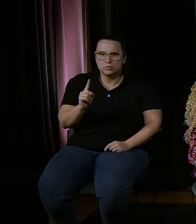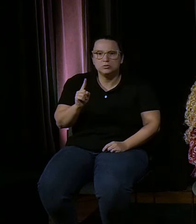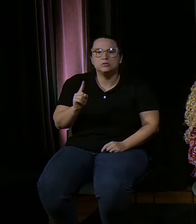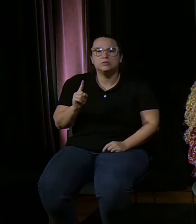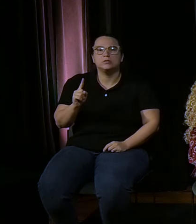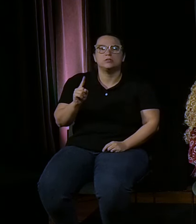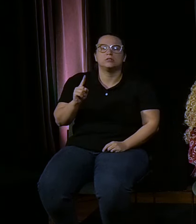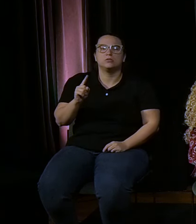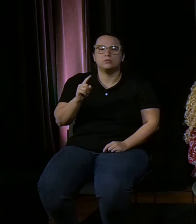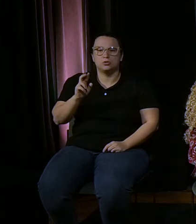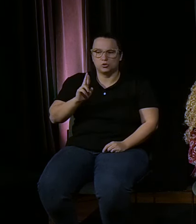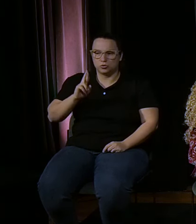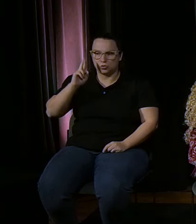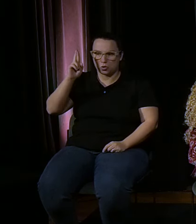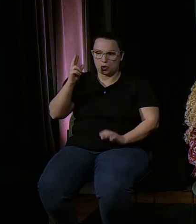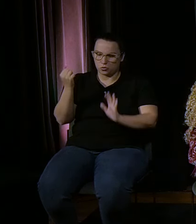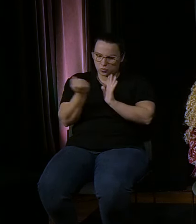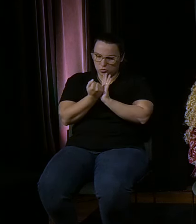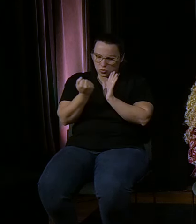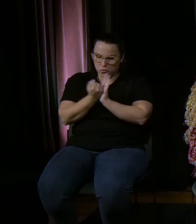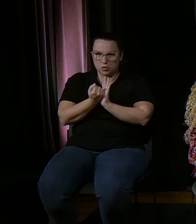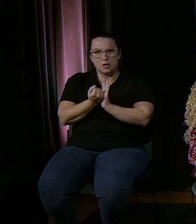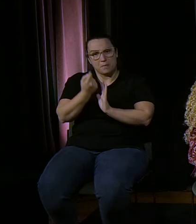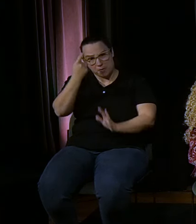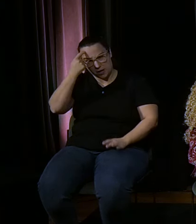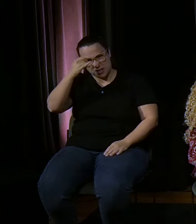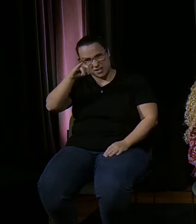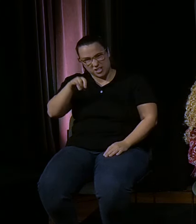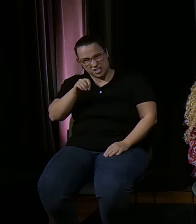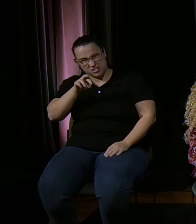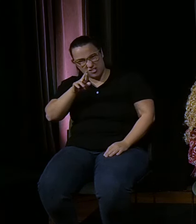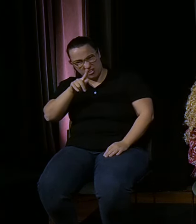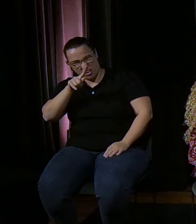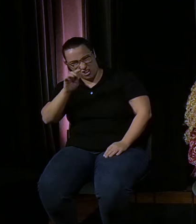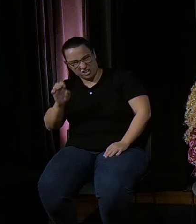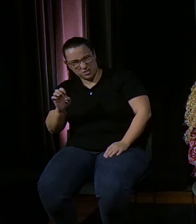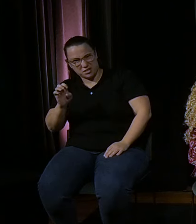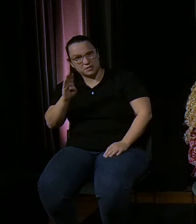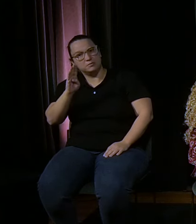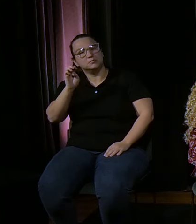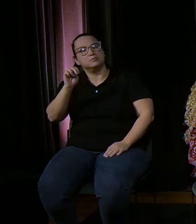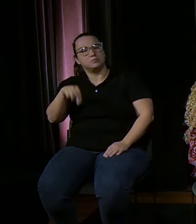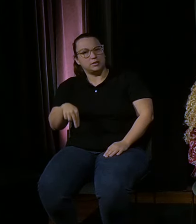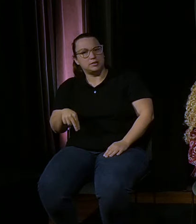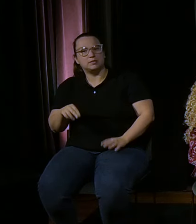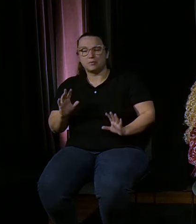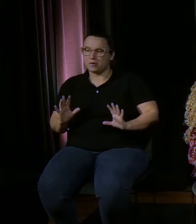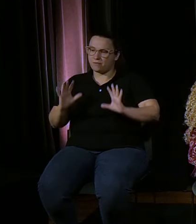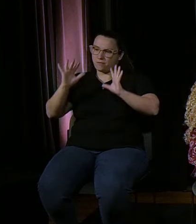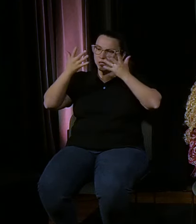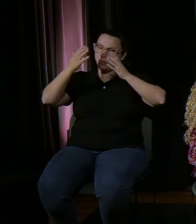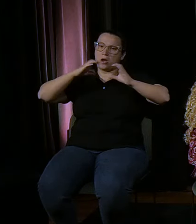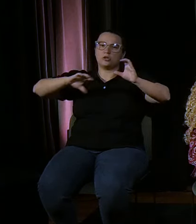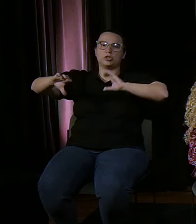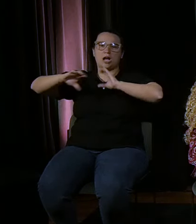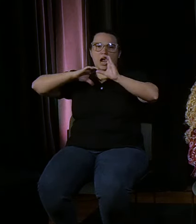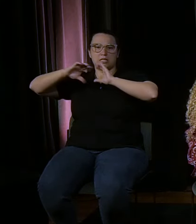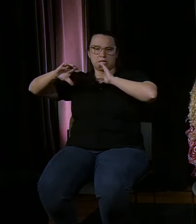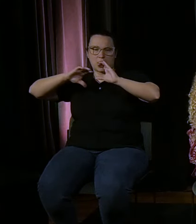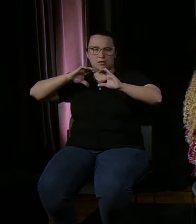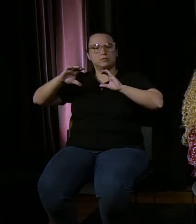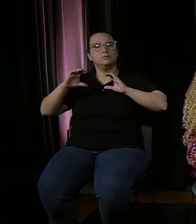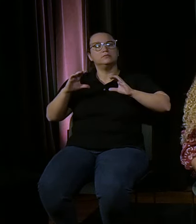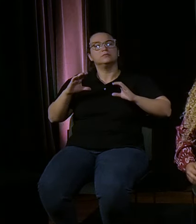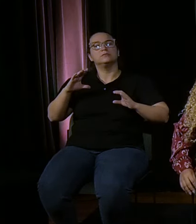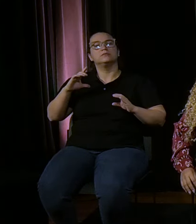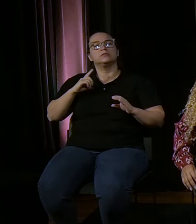da escuderia pensa ser Jorge Ben. Aproxima-se o Festival Mundial da Canção e uma série de quiproquós levam